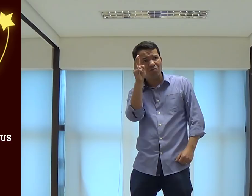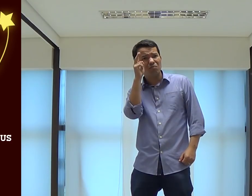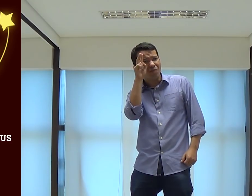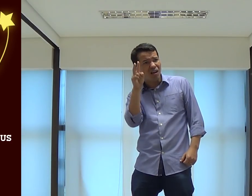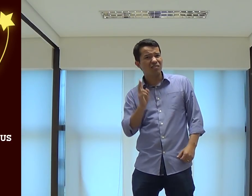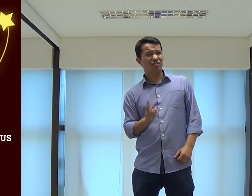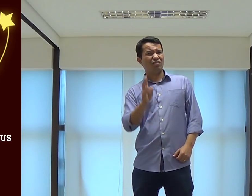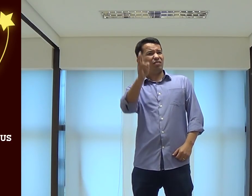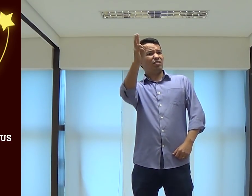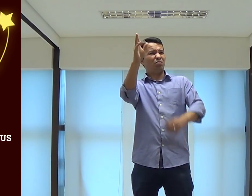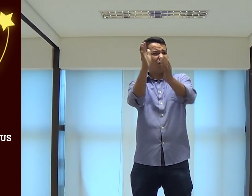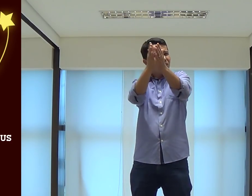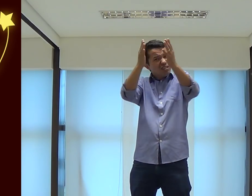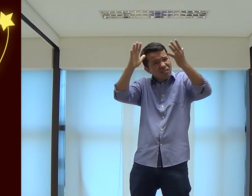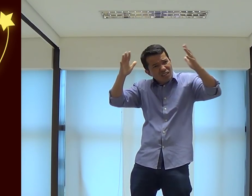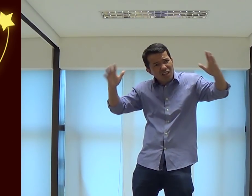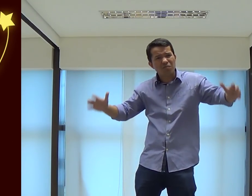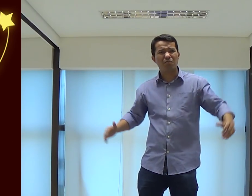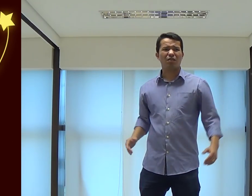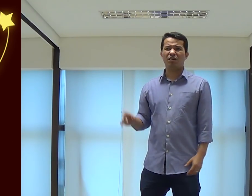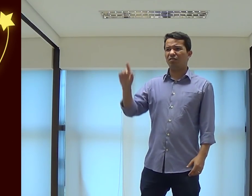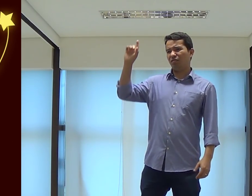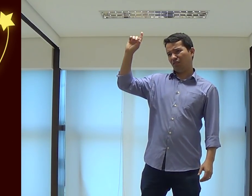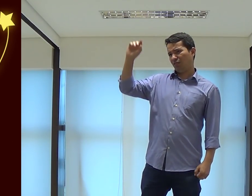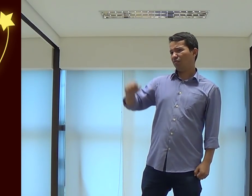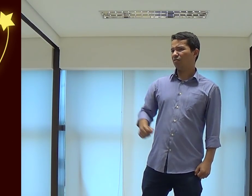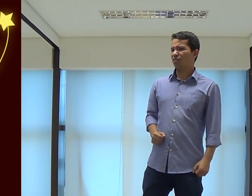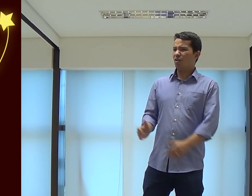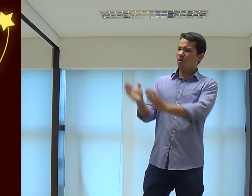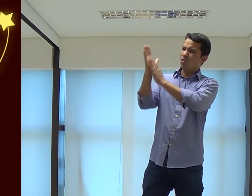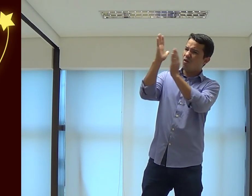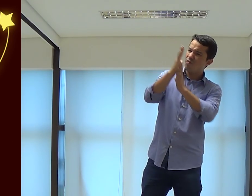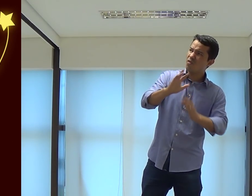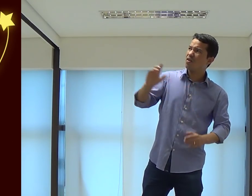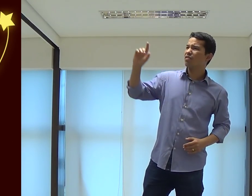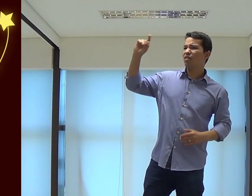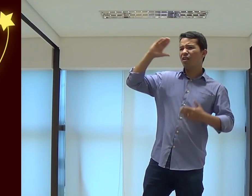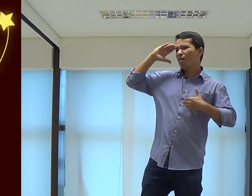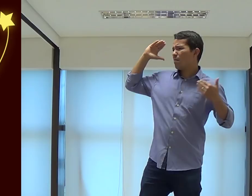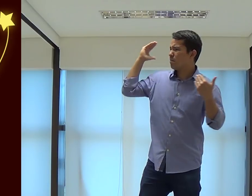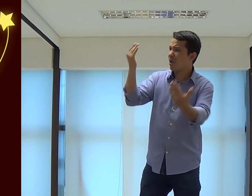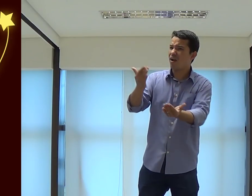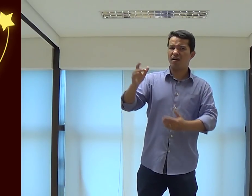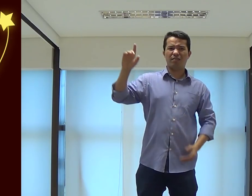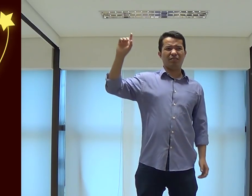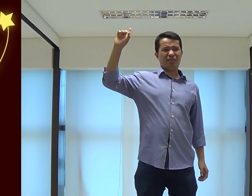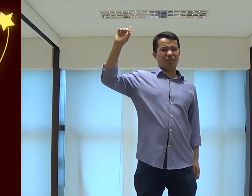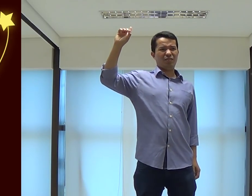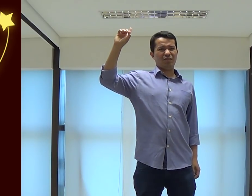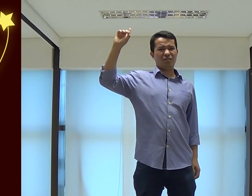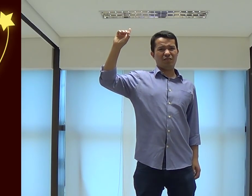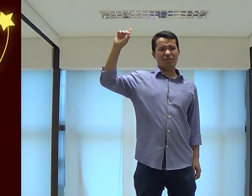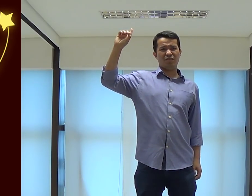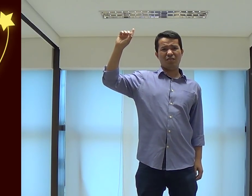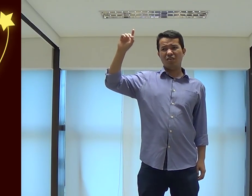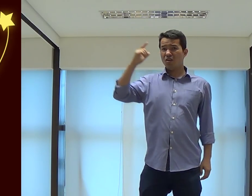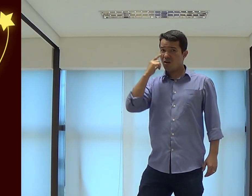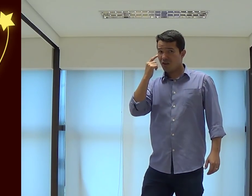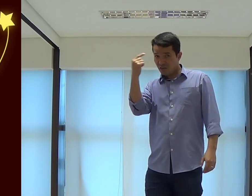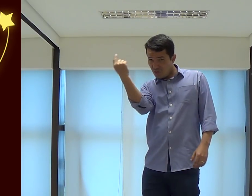Vocês precisam lembrar sempre disso. Celebrem a Ele, louvem, agradeçam a Ele.